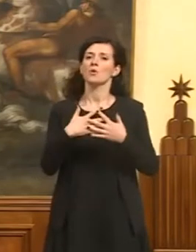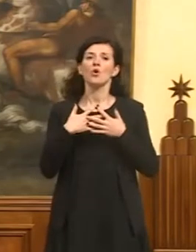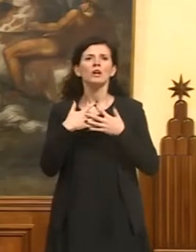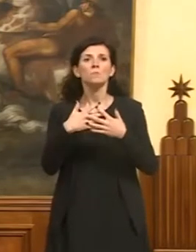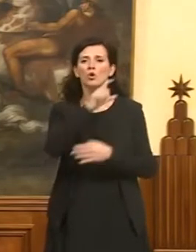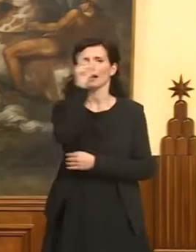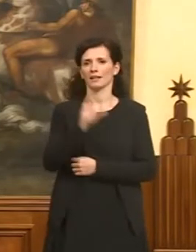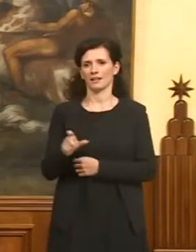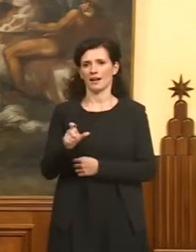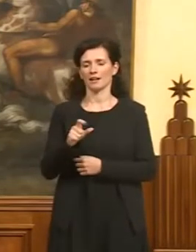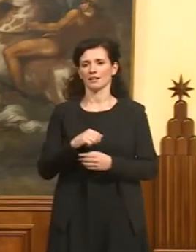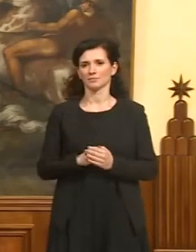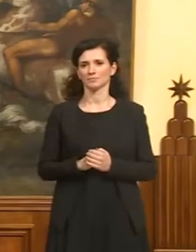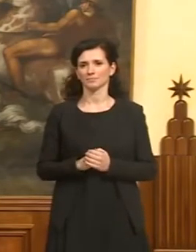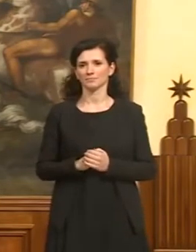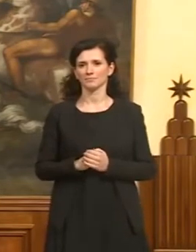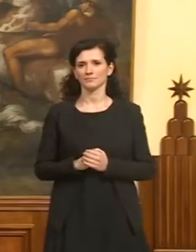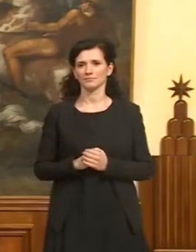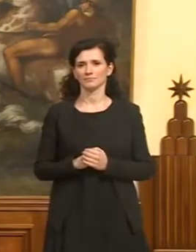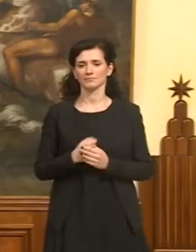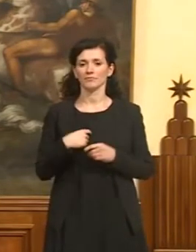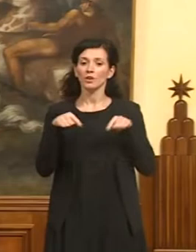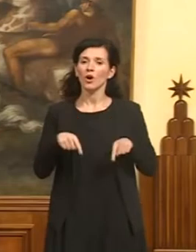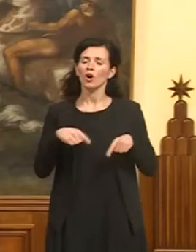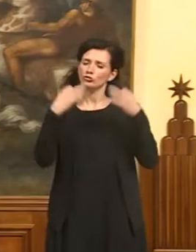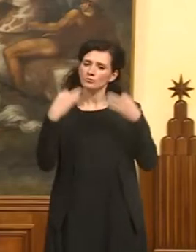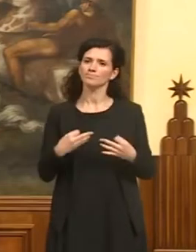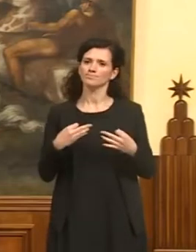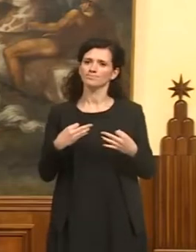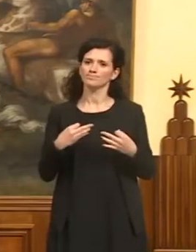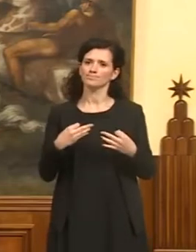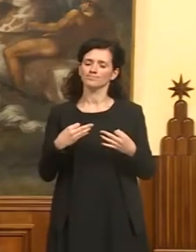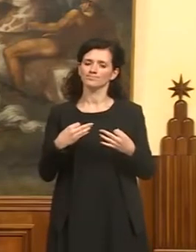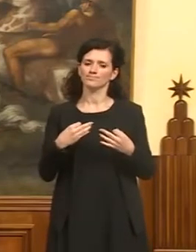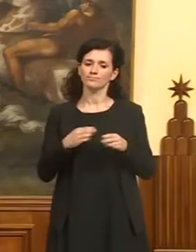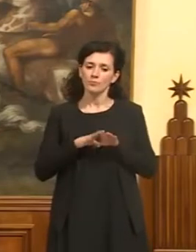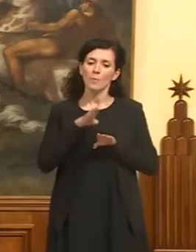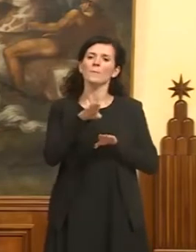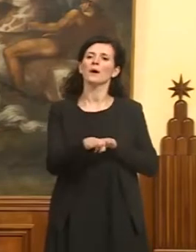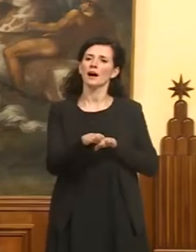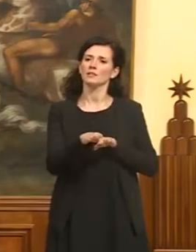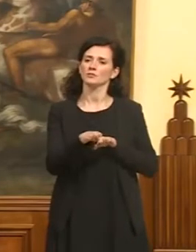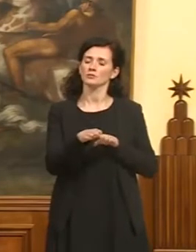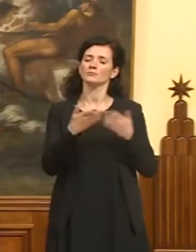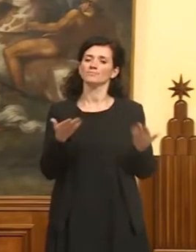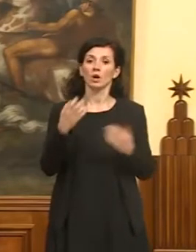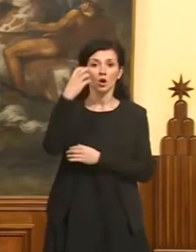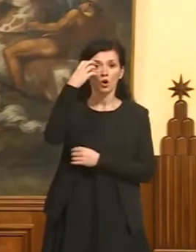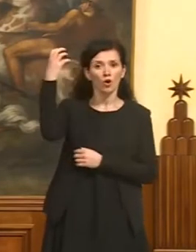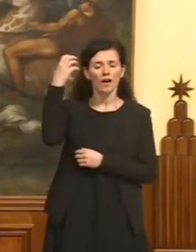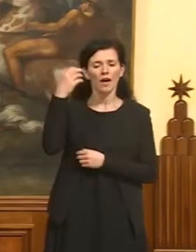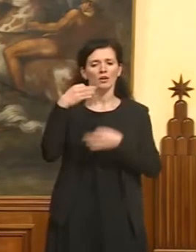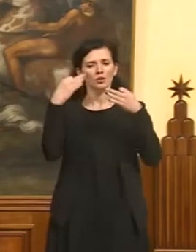abbiamo deciso di compiere un altro passo. La decisione assunta dal Governo è quella